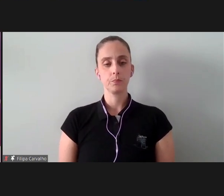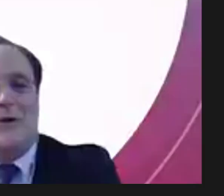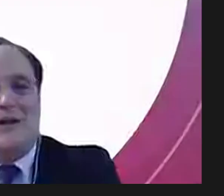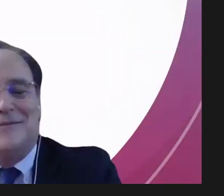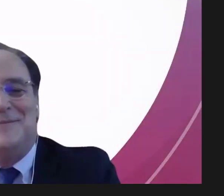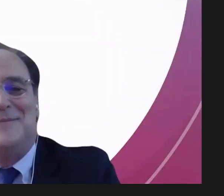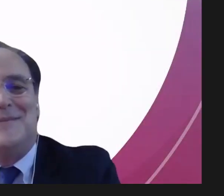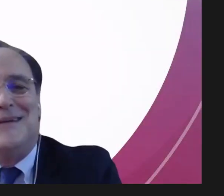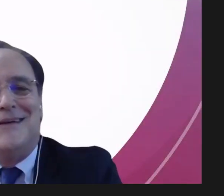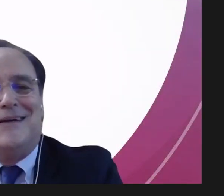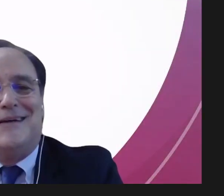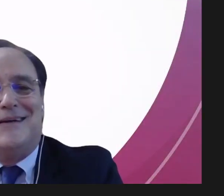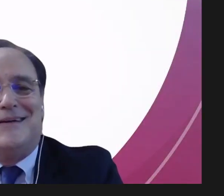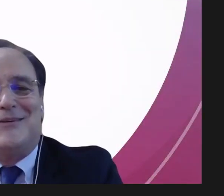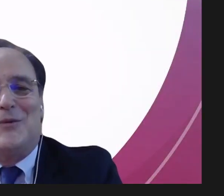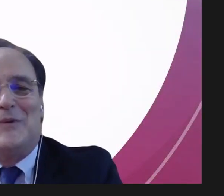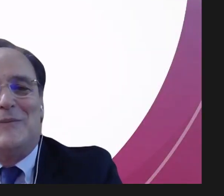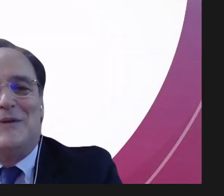Obrigado, Manuela.